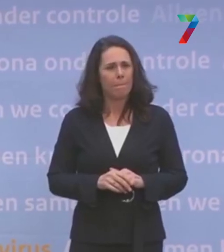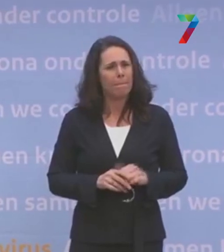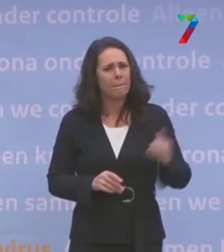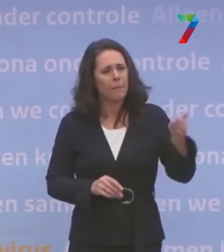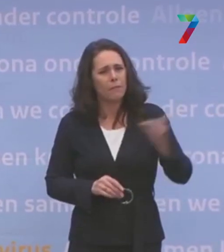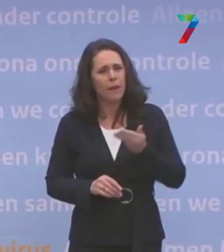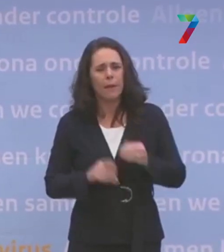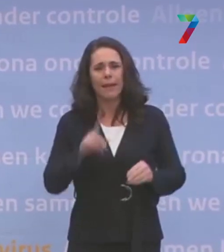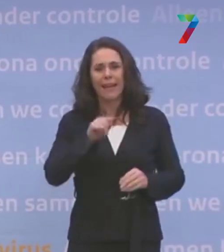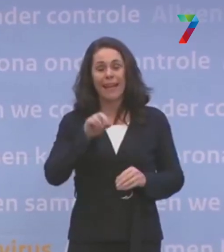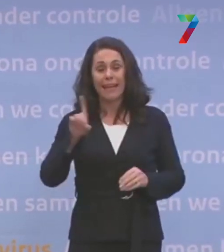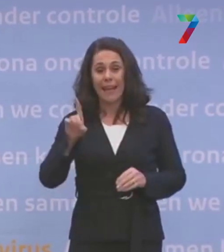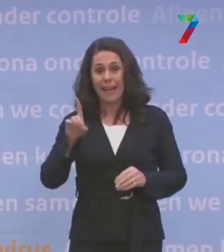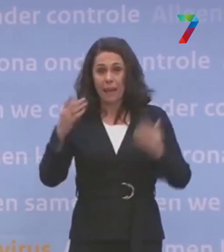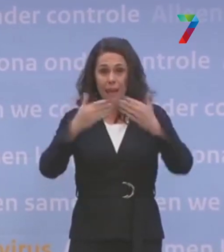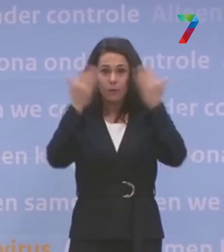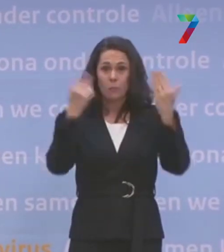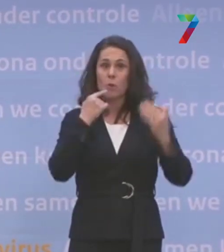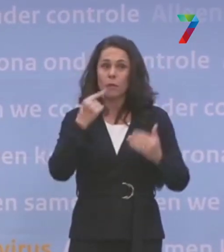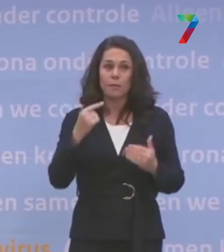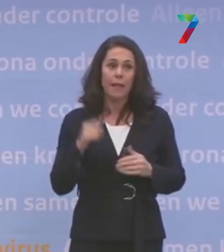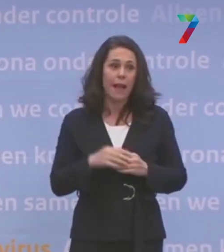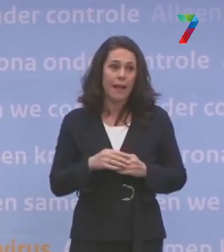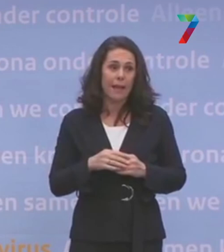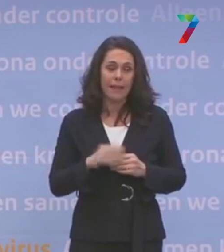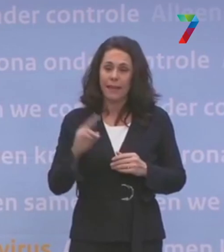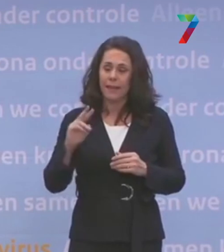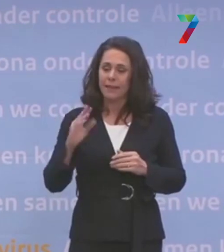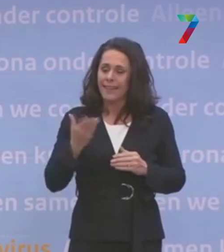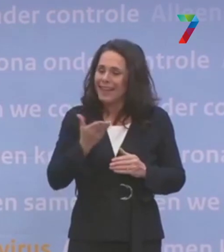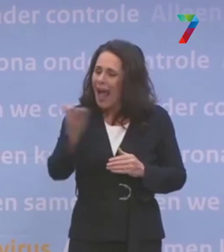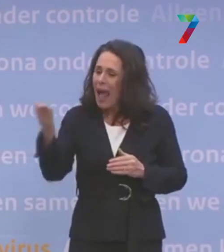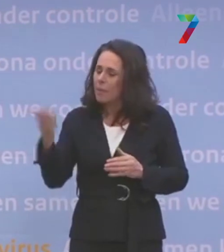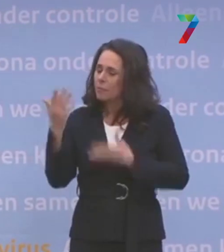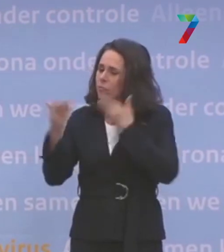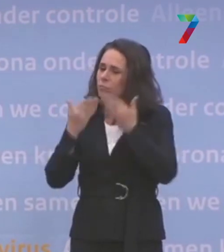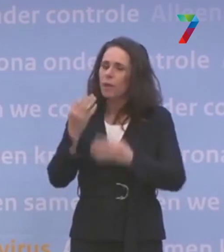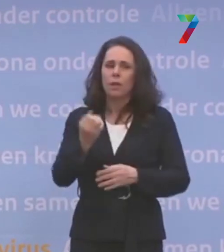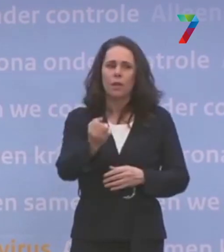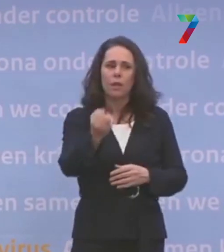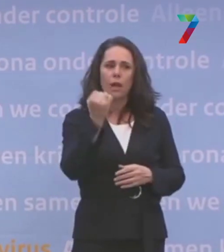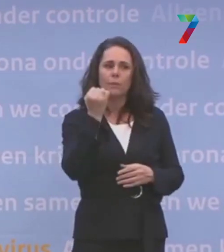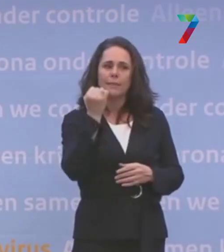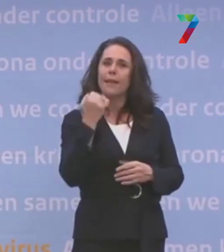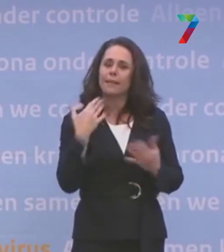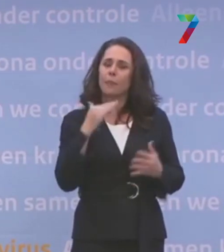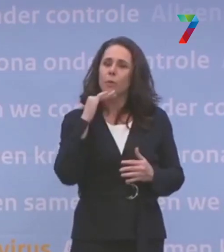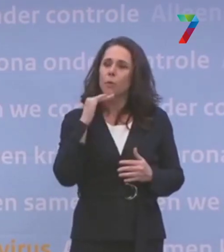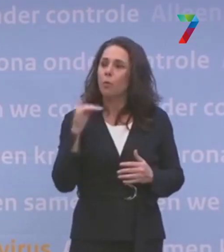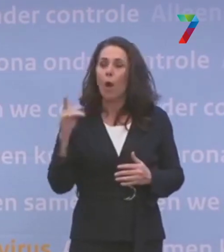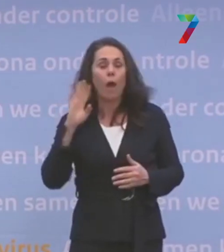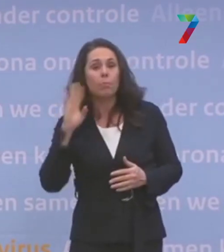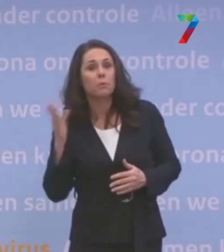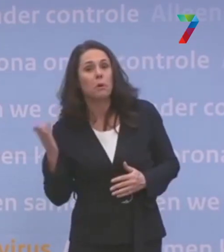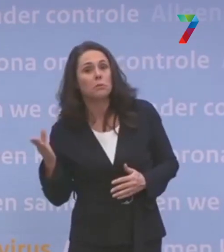De GGD zei vanmorgen in een briefing in de Kamer dat de capaciteit er op zich voor beschikbaar is om dat te doen. Waarom gebeurt dat? Oh, dat heb ik niet